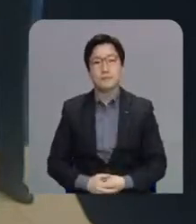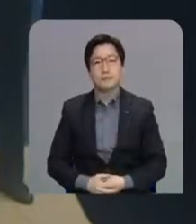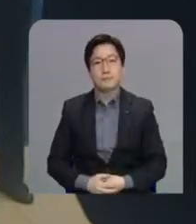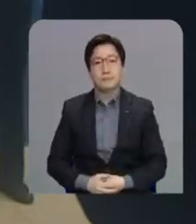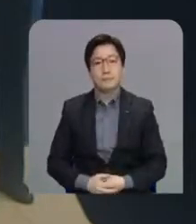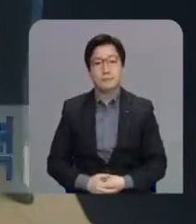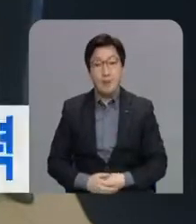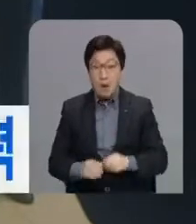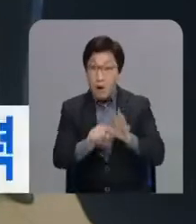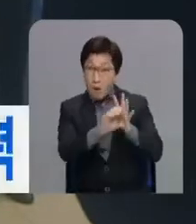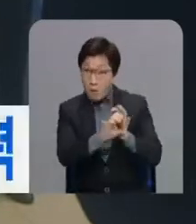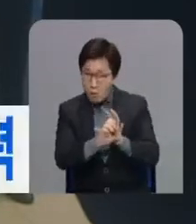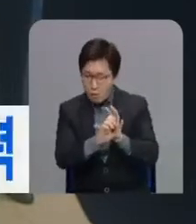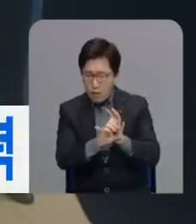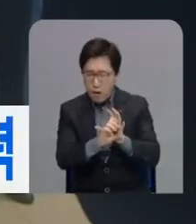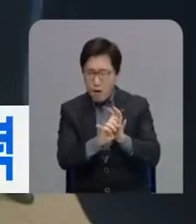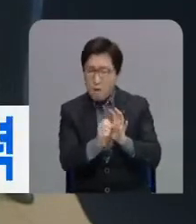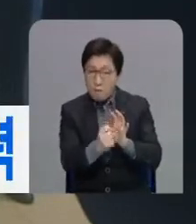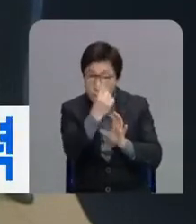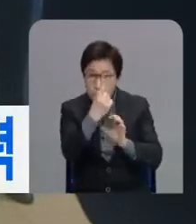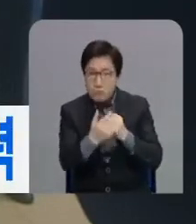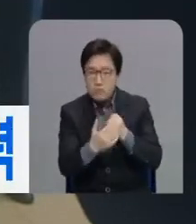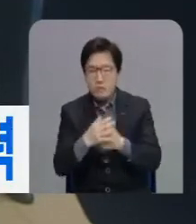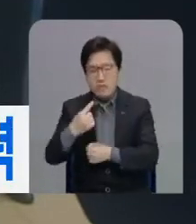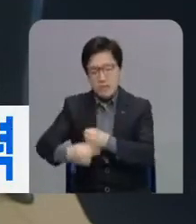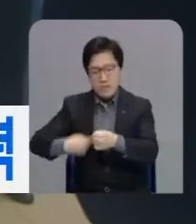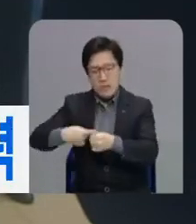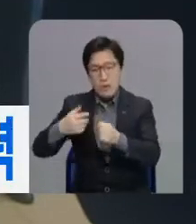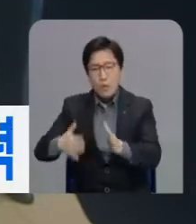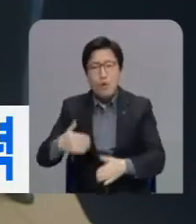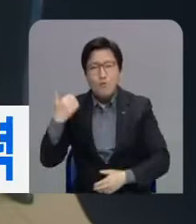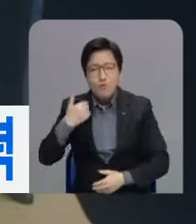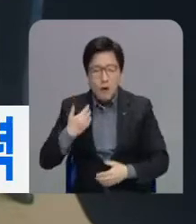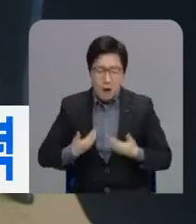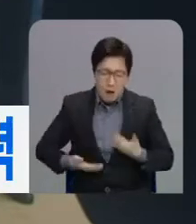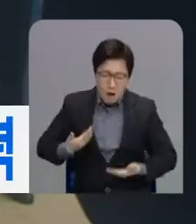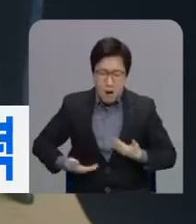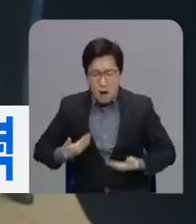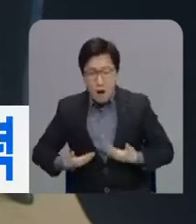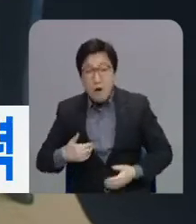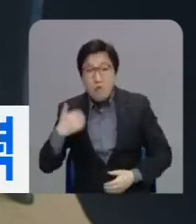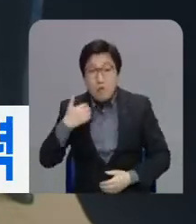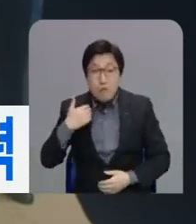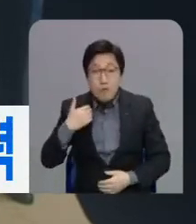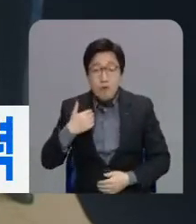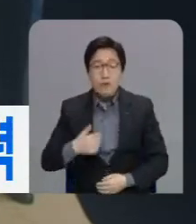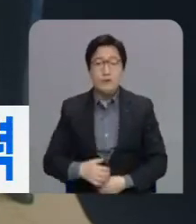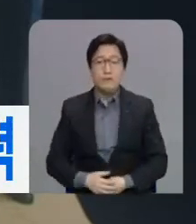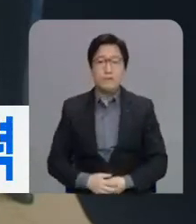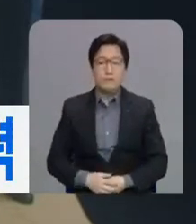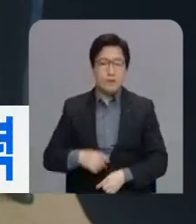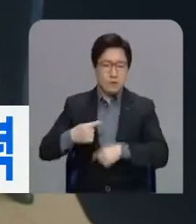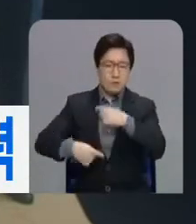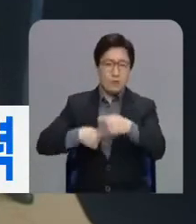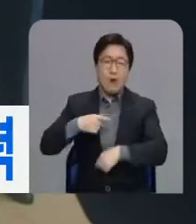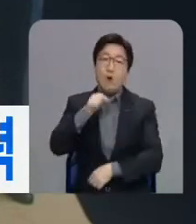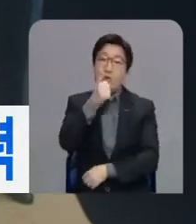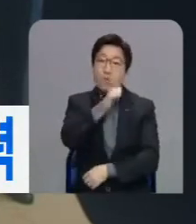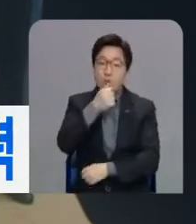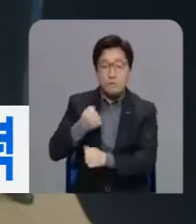코로나19로 모두가 힘들었던 올 한 해, 누구보다 바쁘게 지낸 사람들이 있습니다. 바로 수어